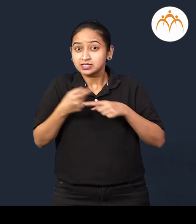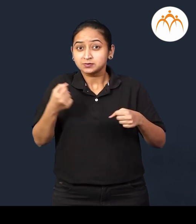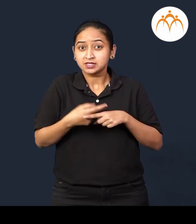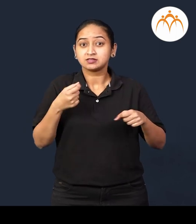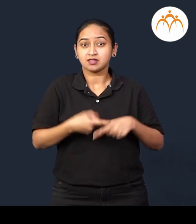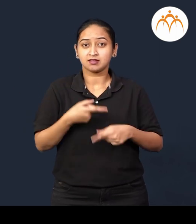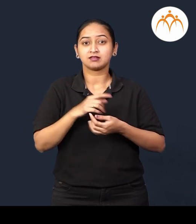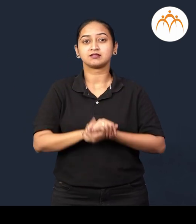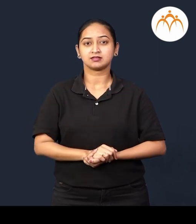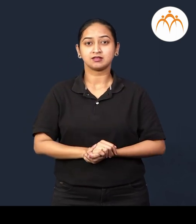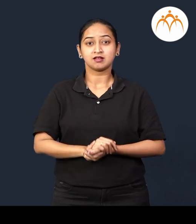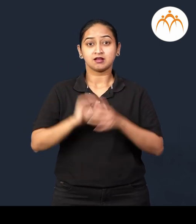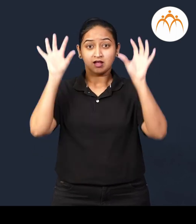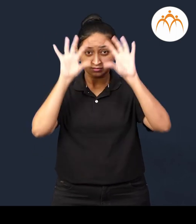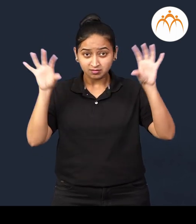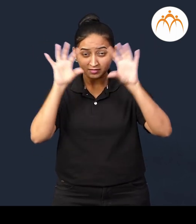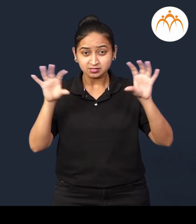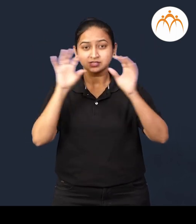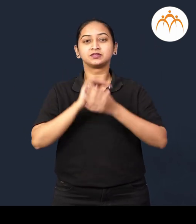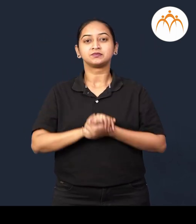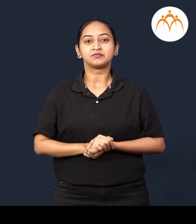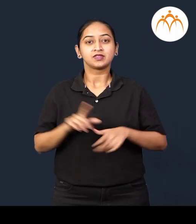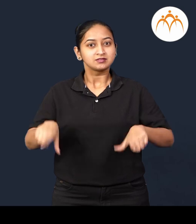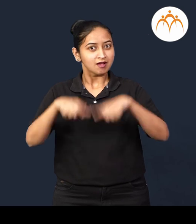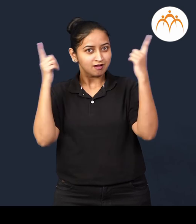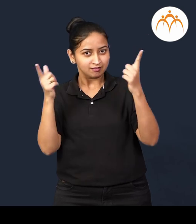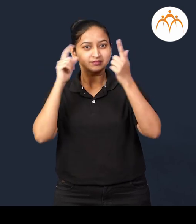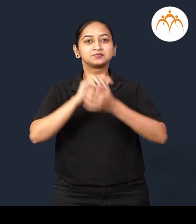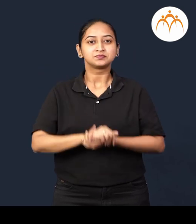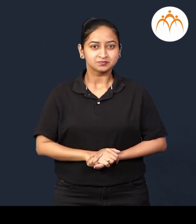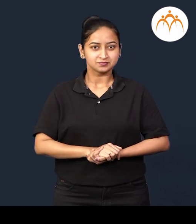वाक्की शोद्न्याचा प्रहेत्नकर, आभाड, अणि जहाड